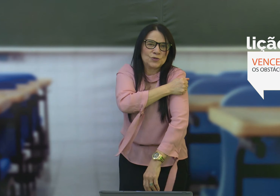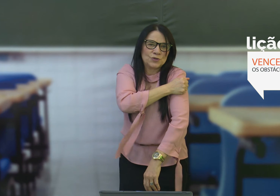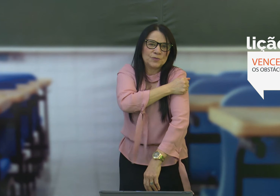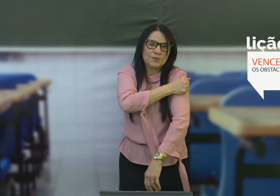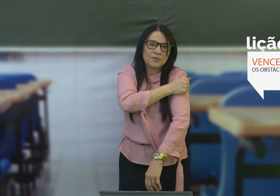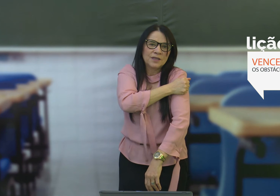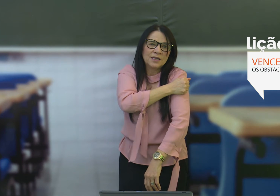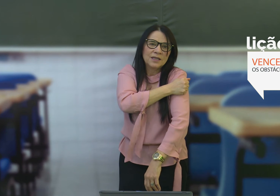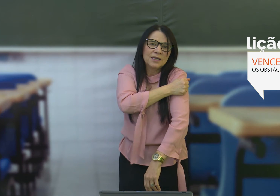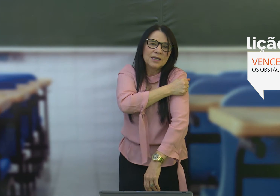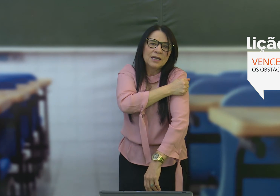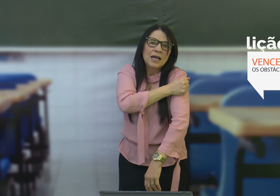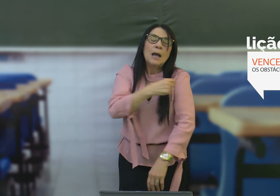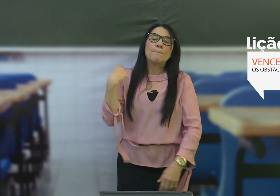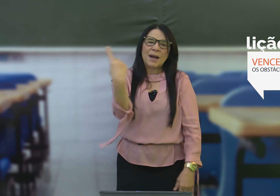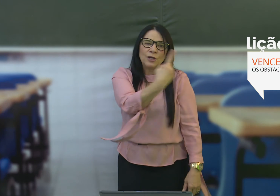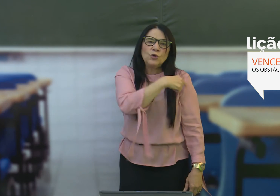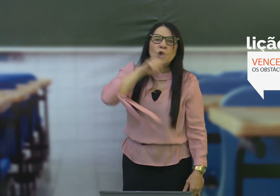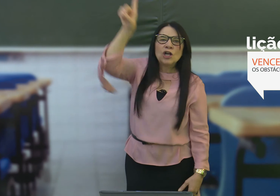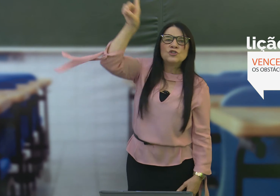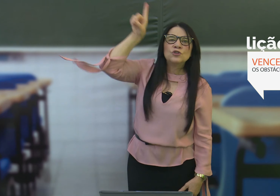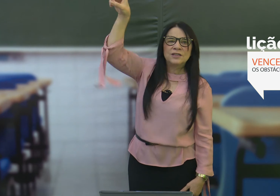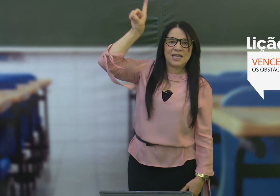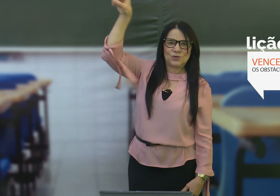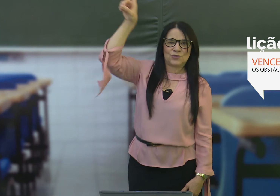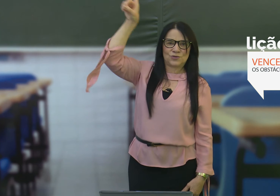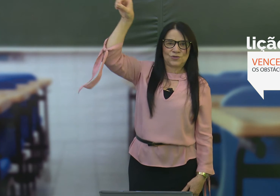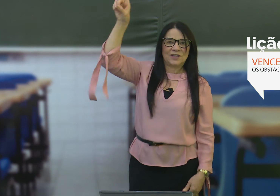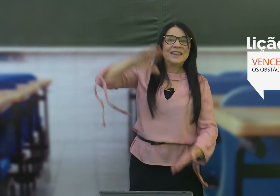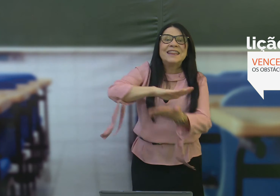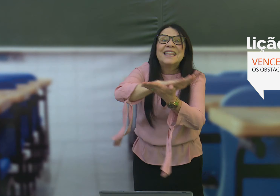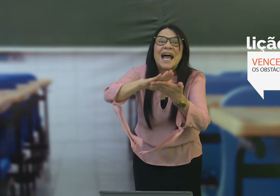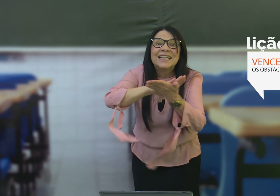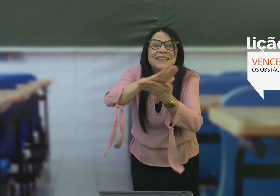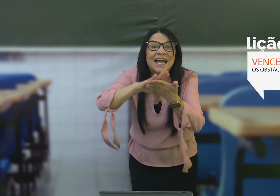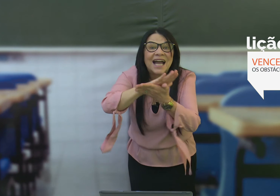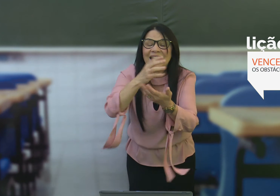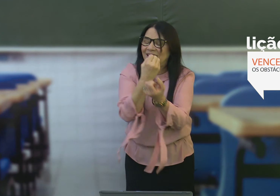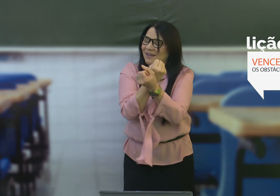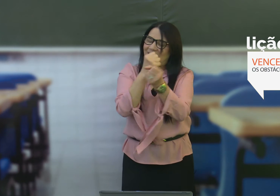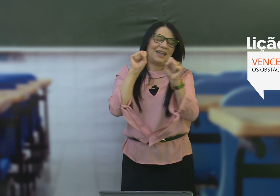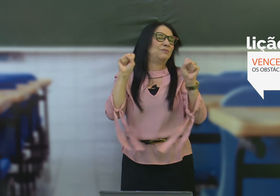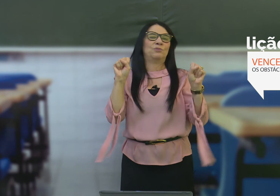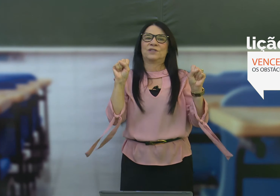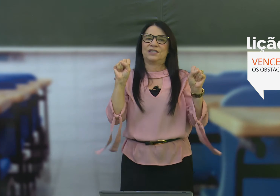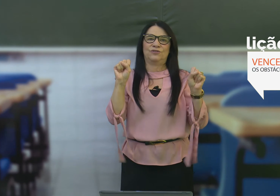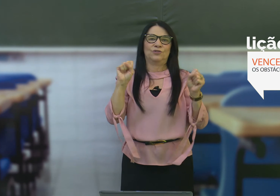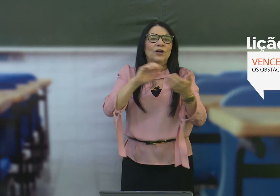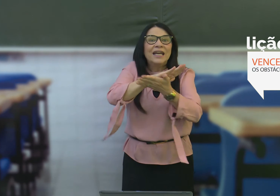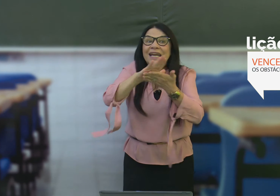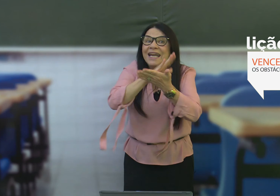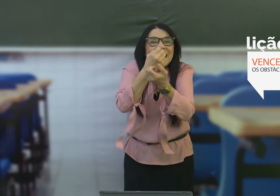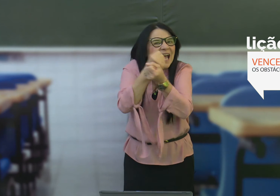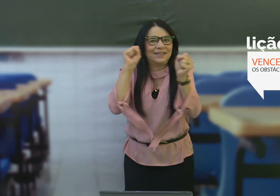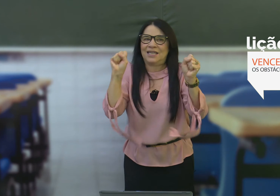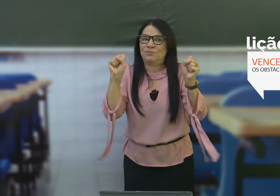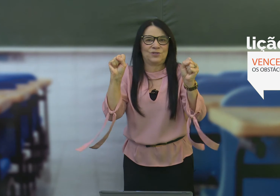Alunos, para o nosso Deus, nada é impossível. Nada é